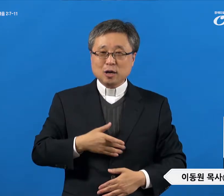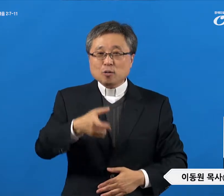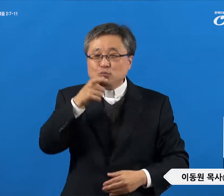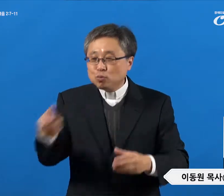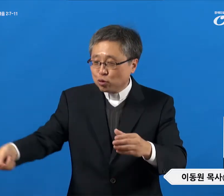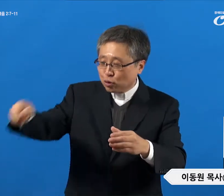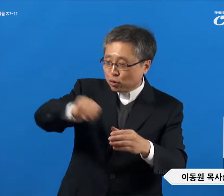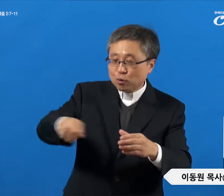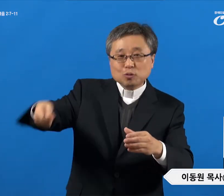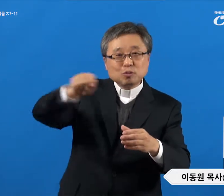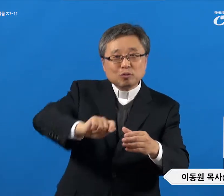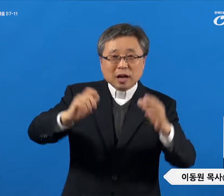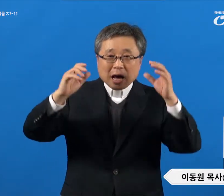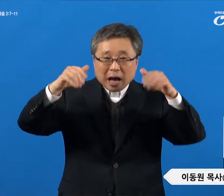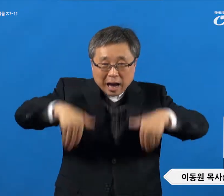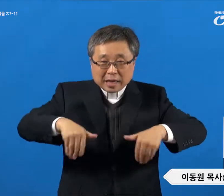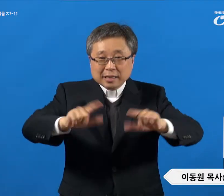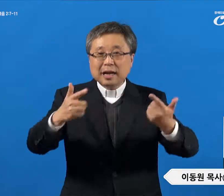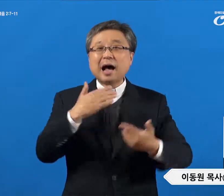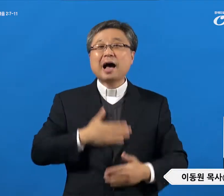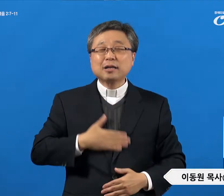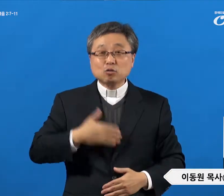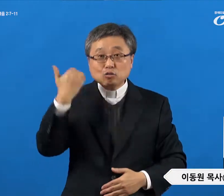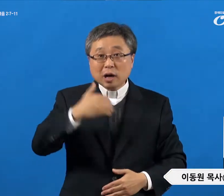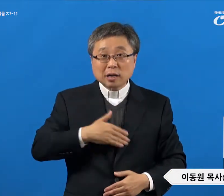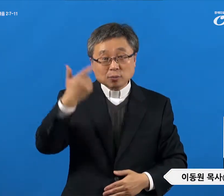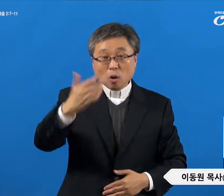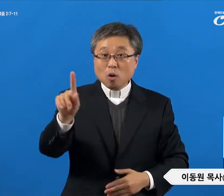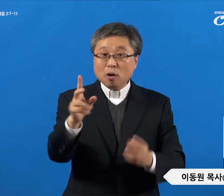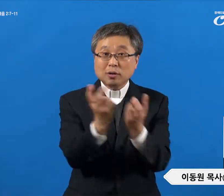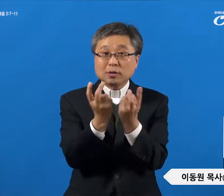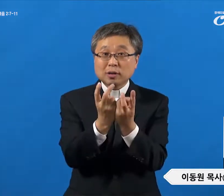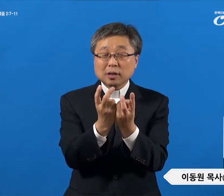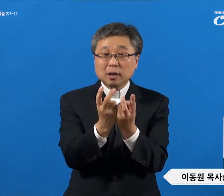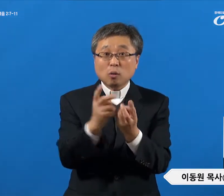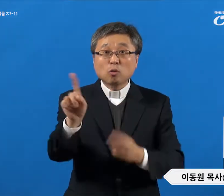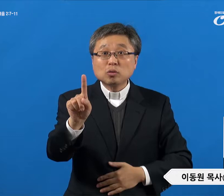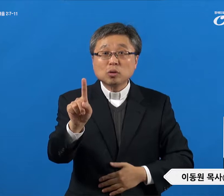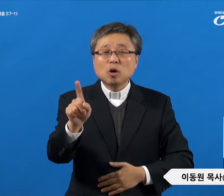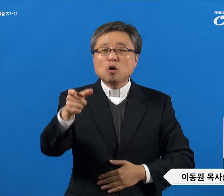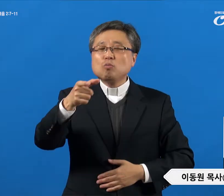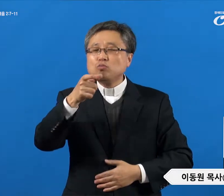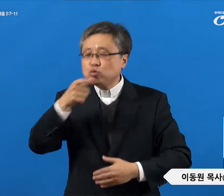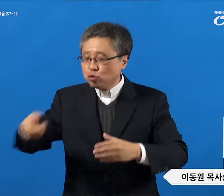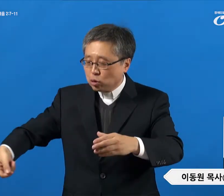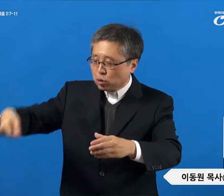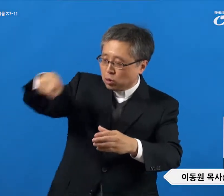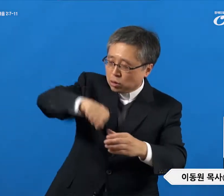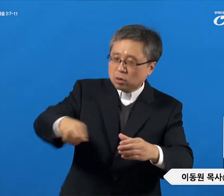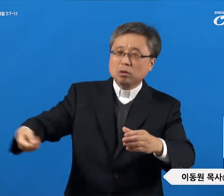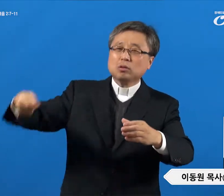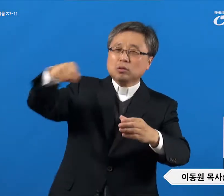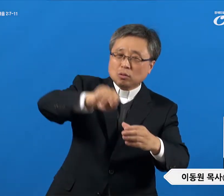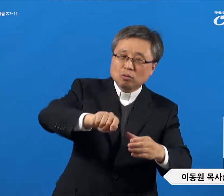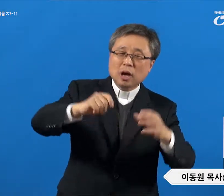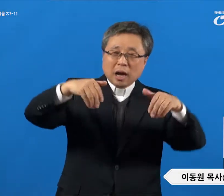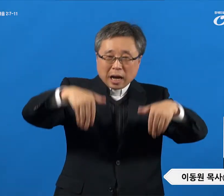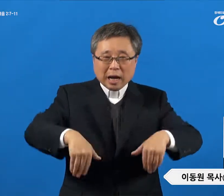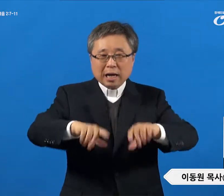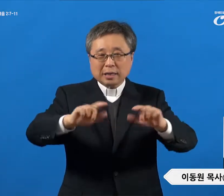하인들은 알더라. 누가 알았다고요? 어떻게 한 하인들? 물 떠온 하인들. 근데 나는 이 말을 이렇게 바꾸고